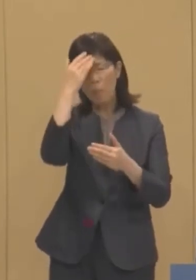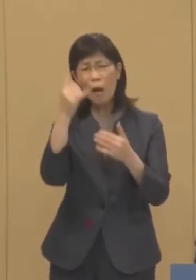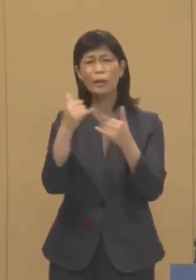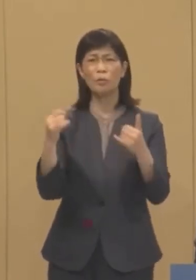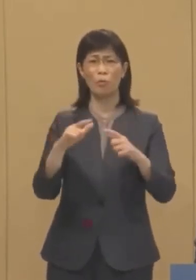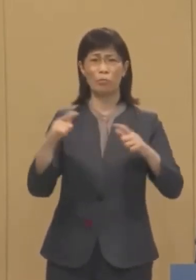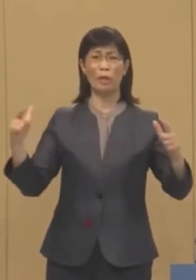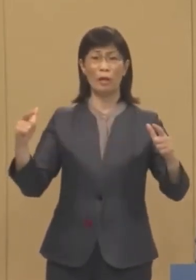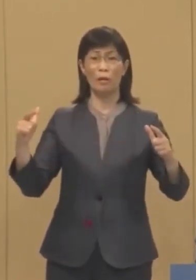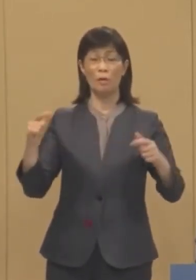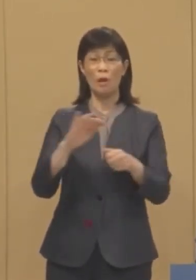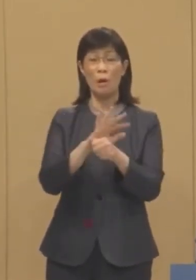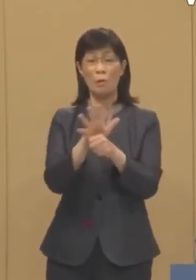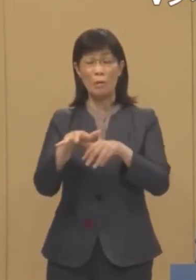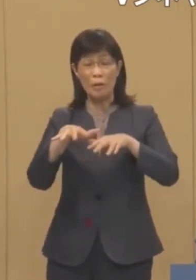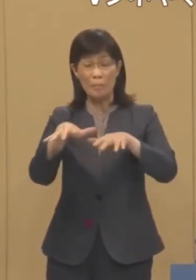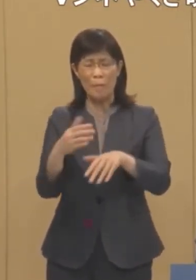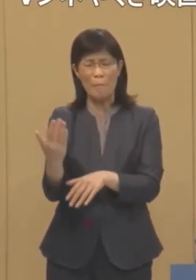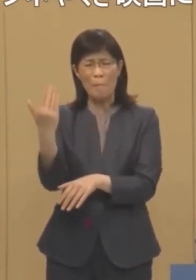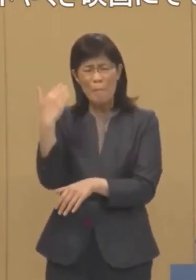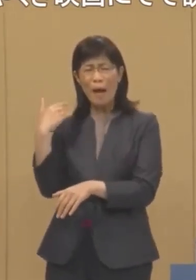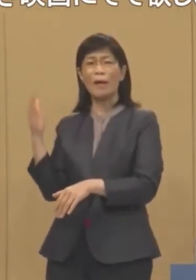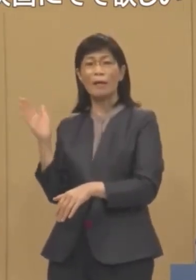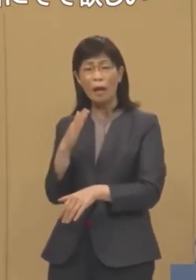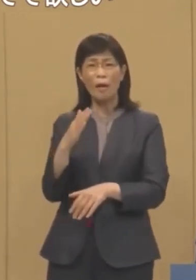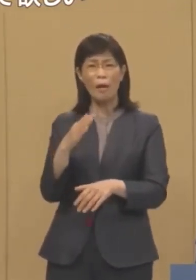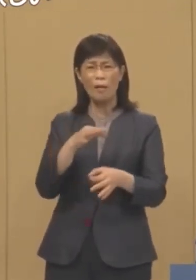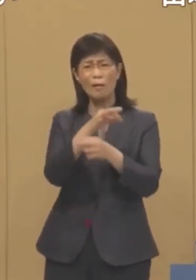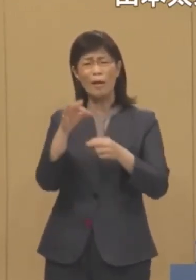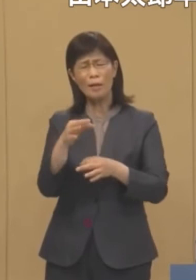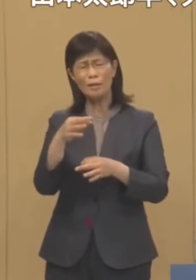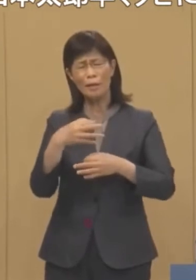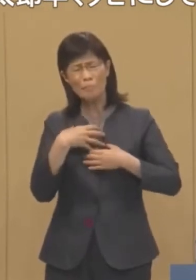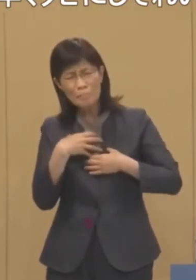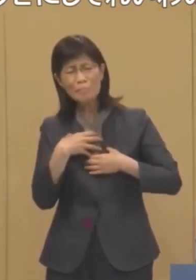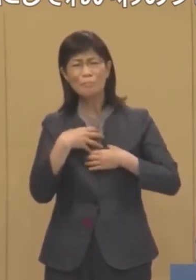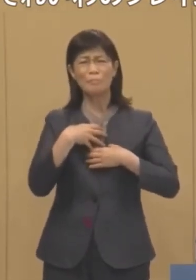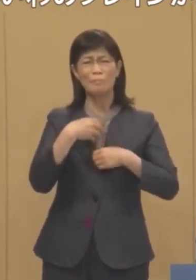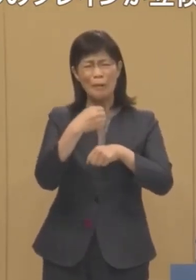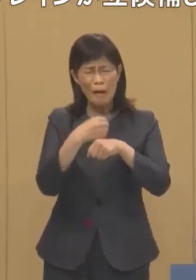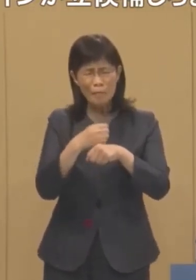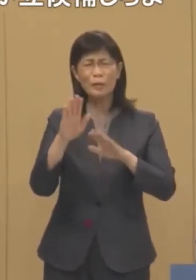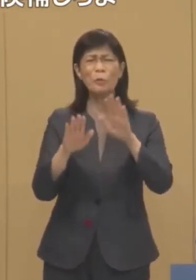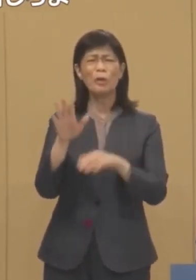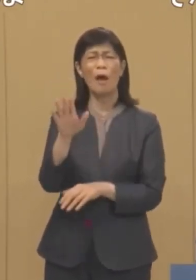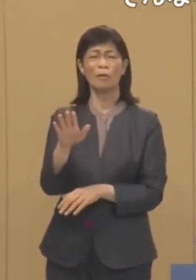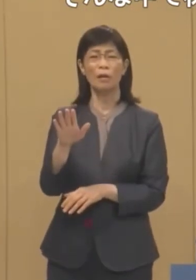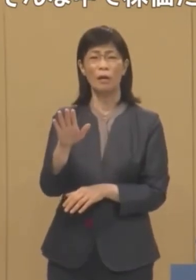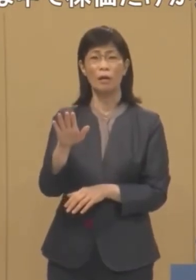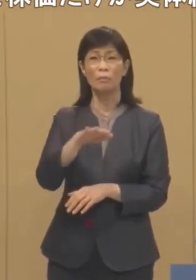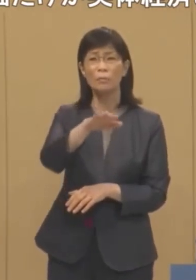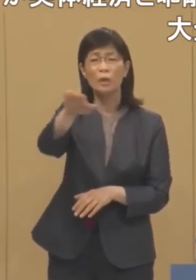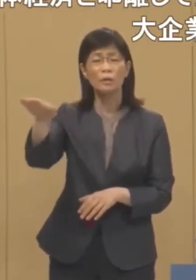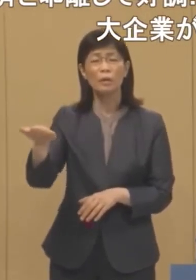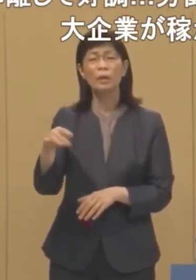前からみんな経済的に緊急事態だったお話しを伺った方々そのほとんどは自分が悪いんだすごく家にし